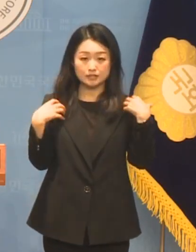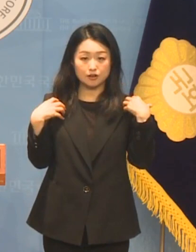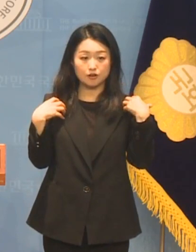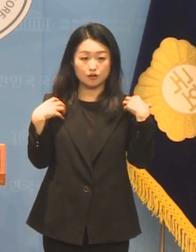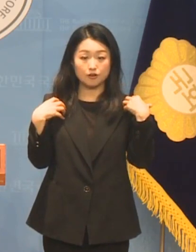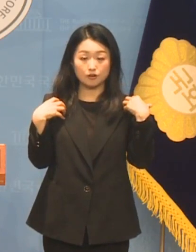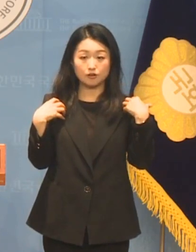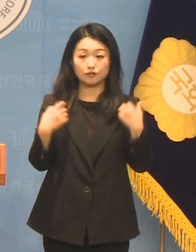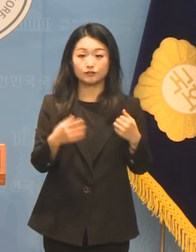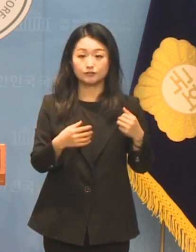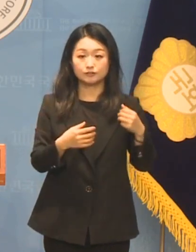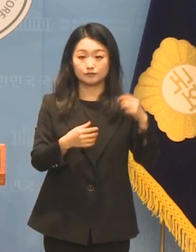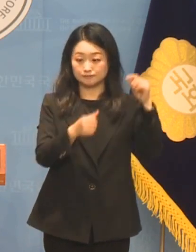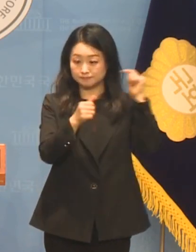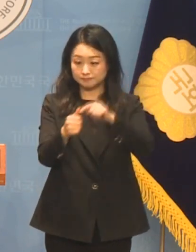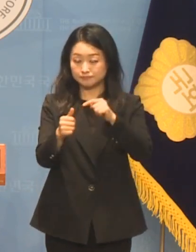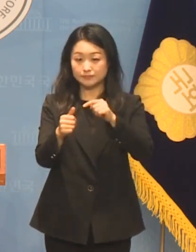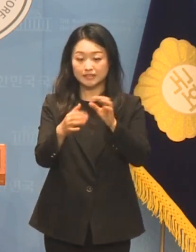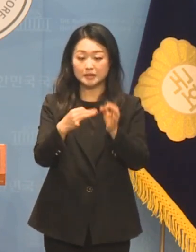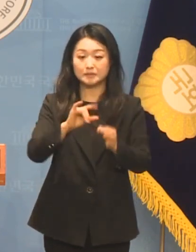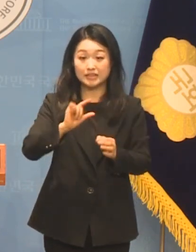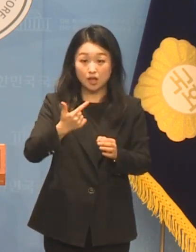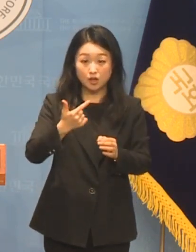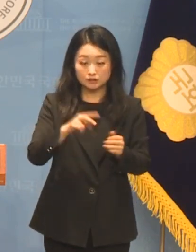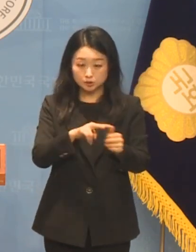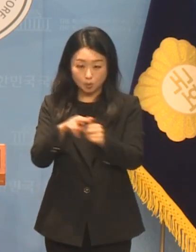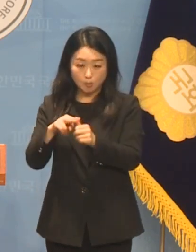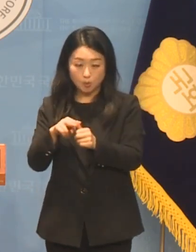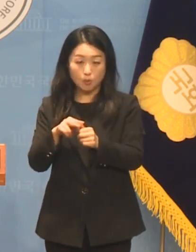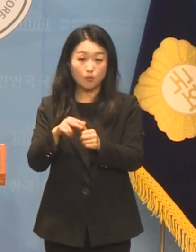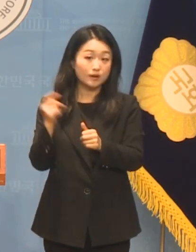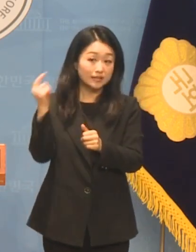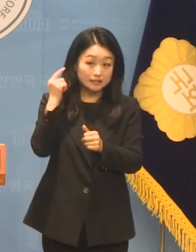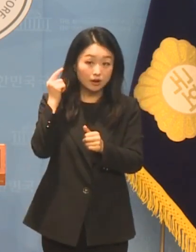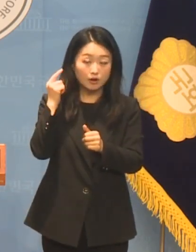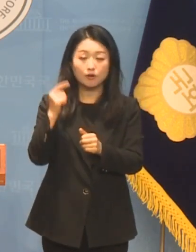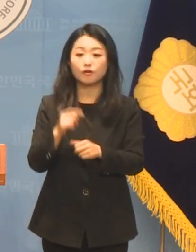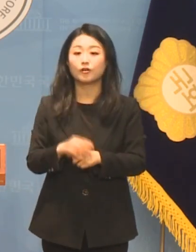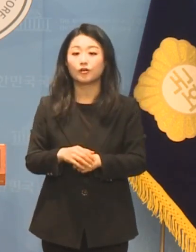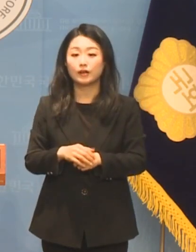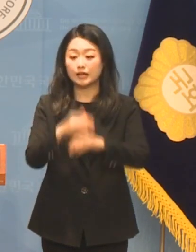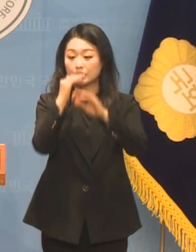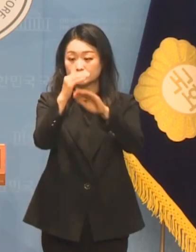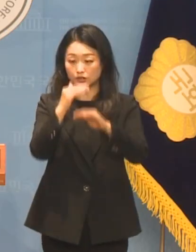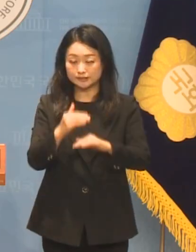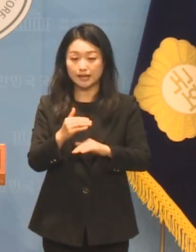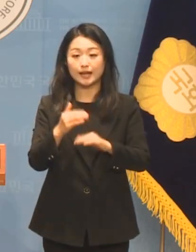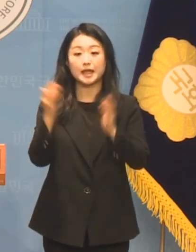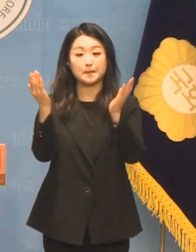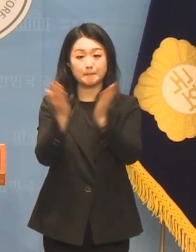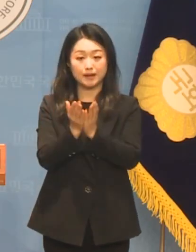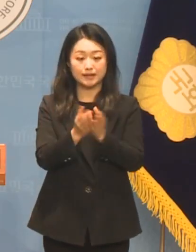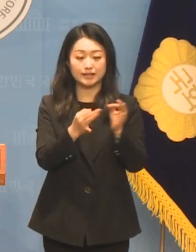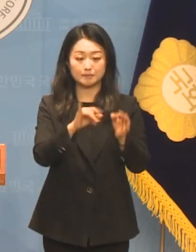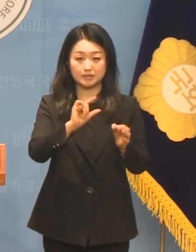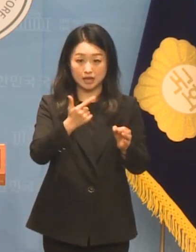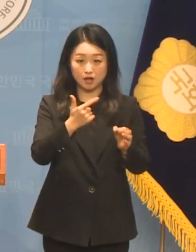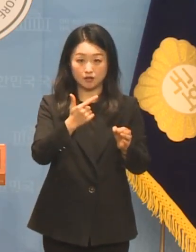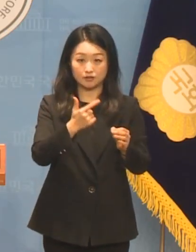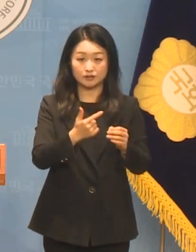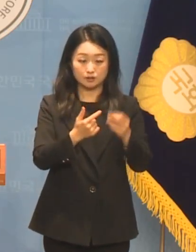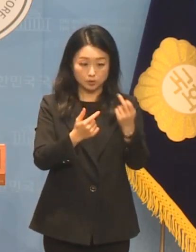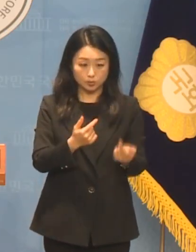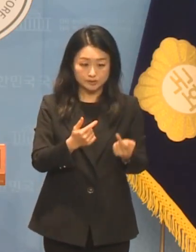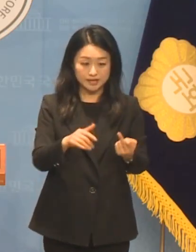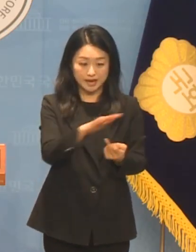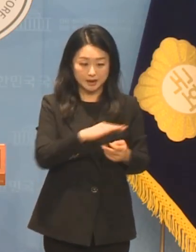본청에서 울산경찰청으로 김기현 첩보가 접수되어 통상적인 절차에 따라 김기현 측근 비위